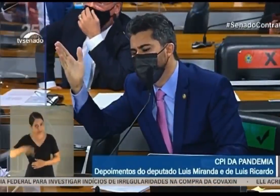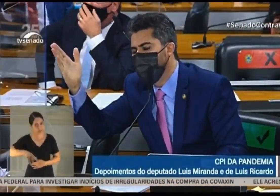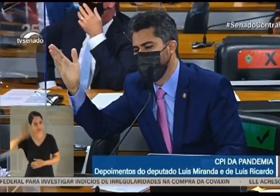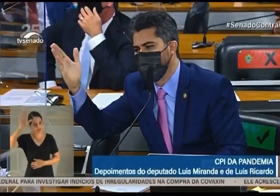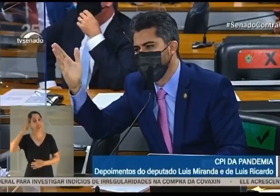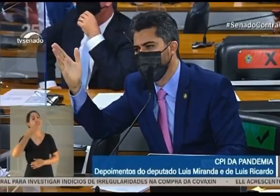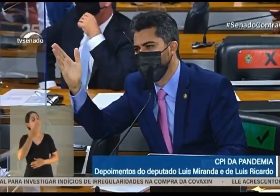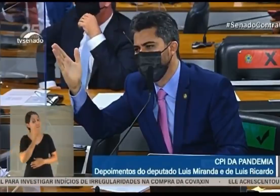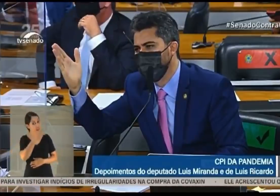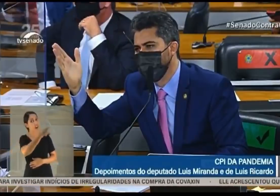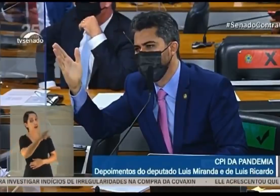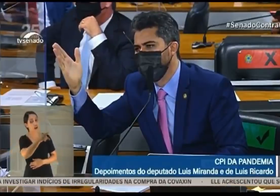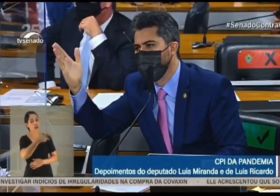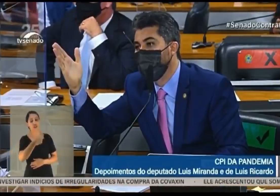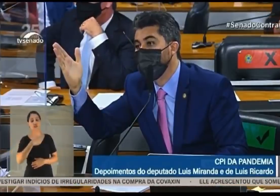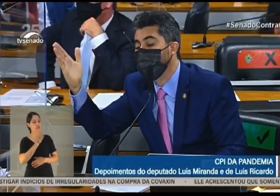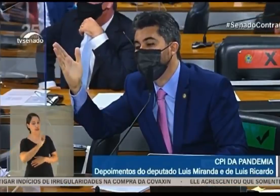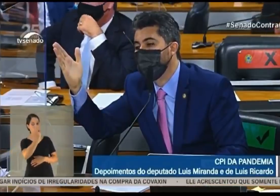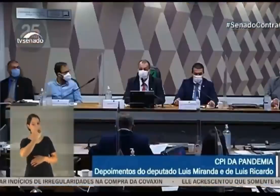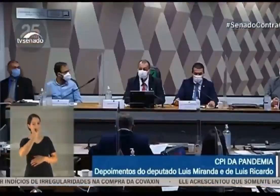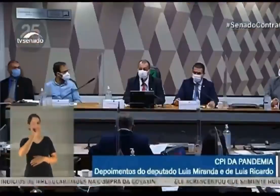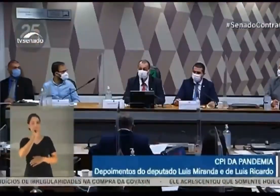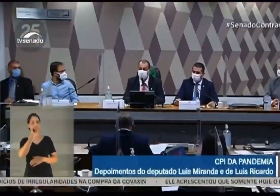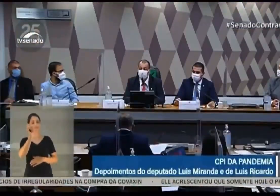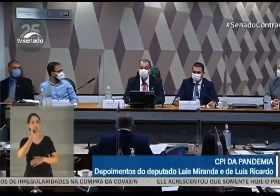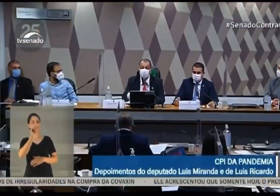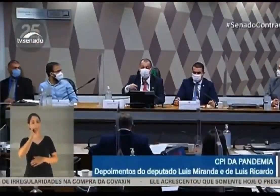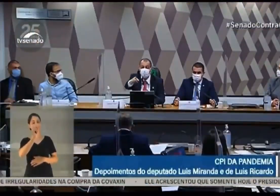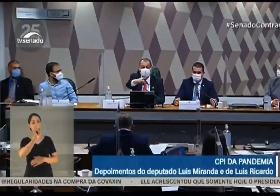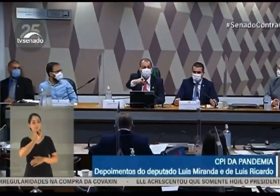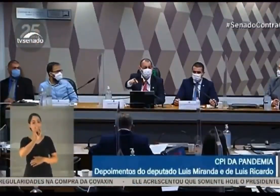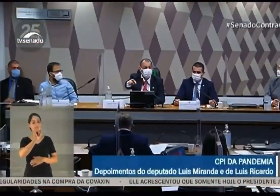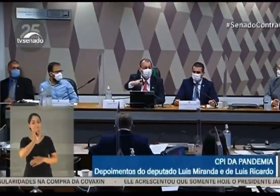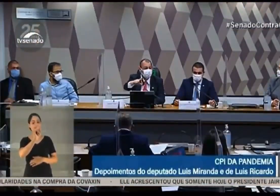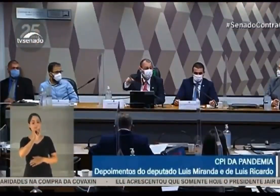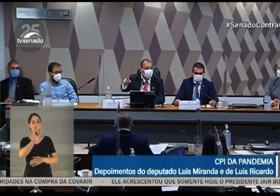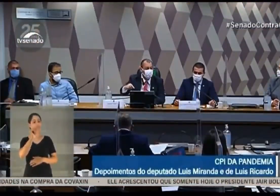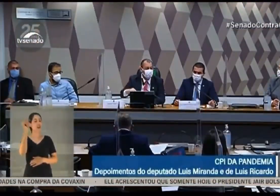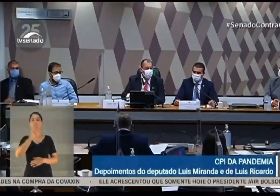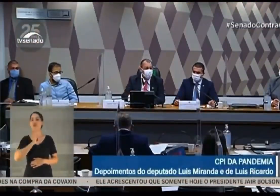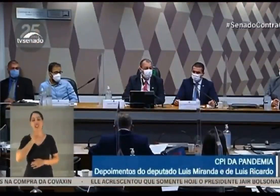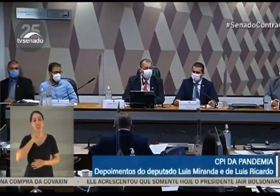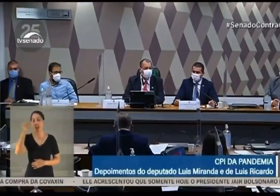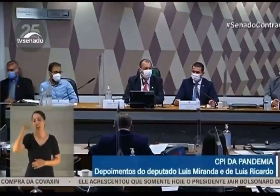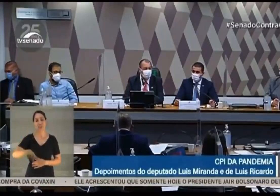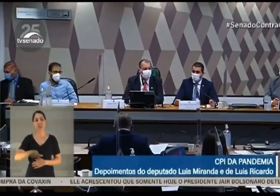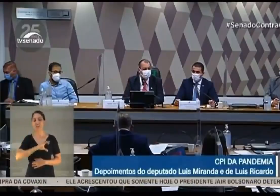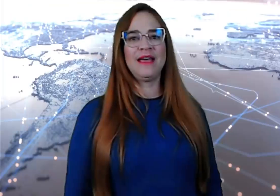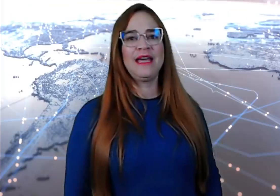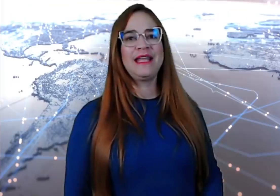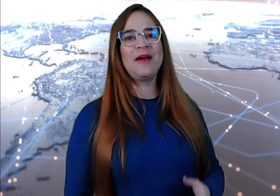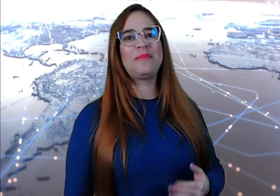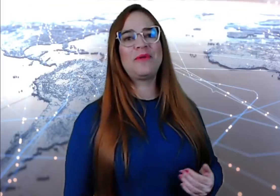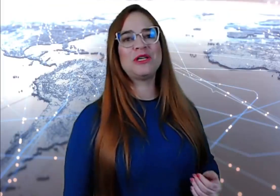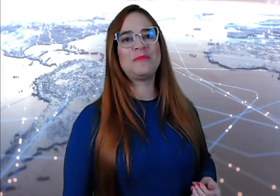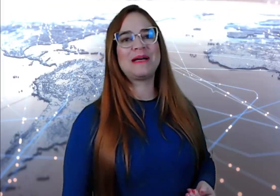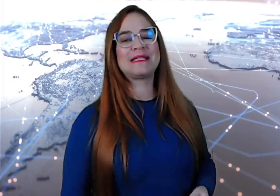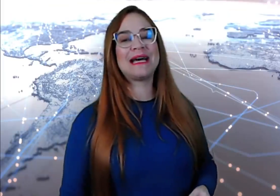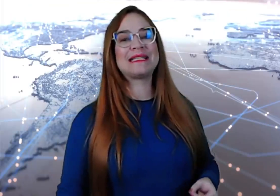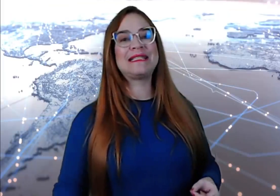Presidente. Falou. Não foi eu, não. Eu não posso falar isso em mim, não, rapaz. Presidente. Foi ninguém aqui da CPI que fez acusação leviana nenhuma, não. E depois de passar